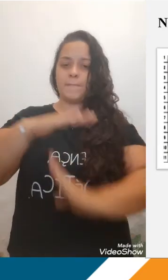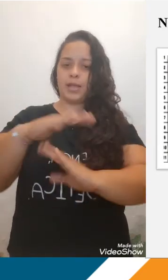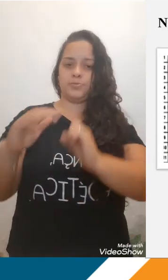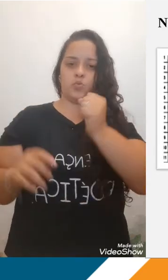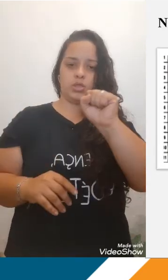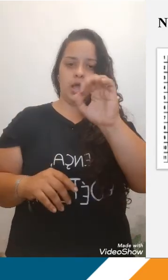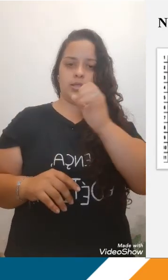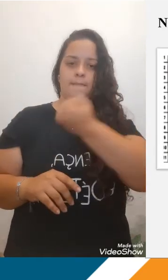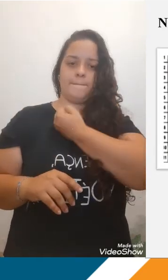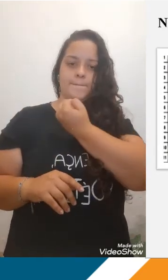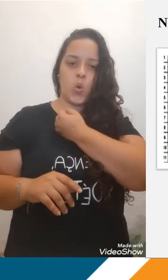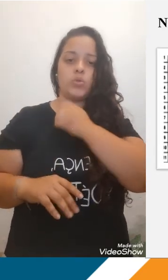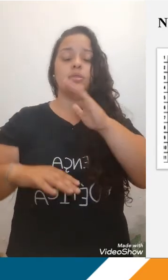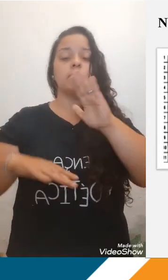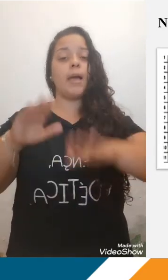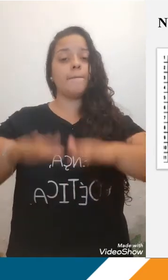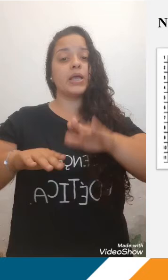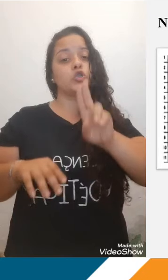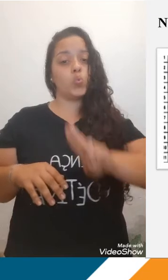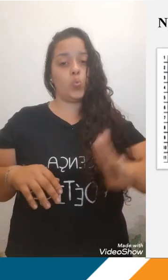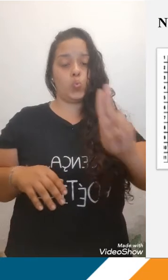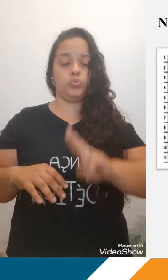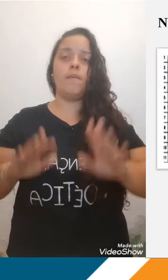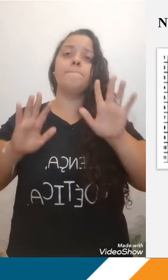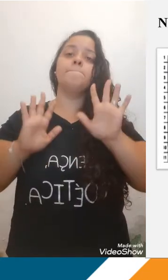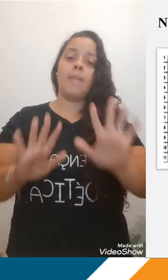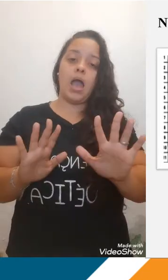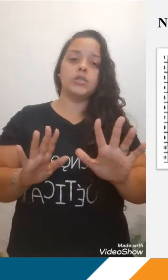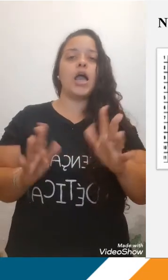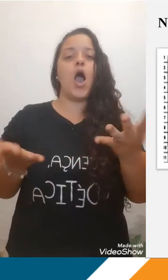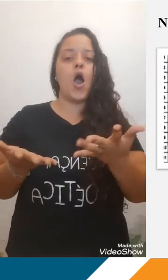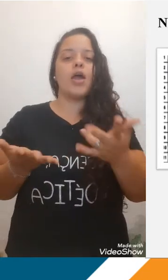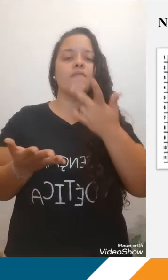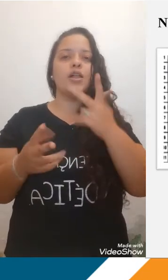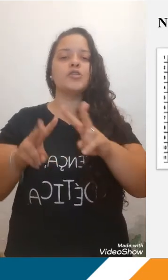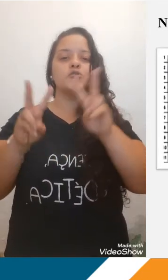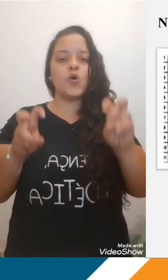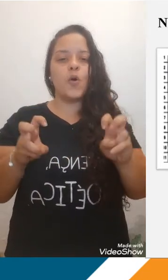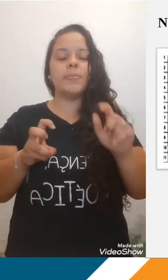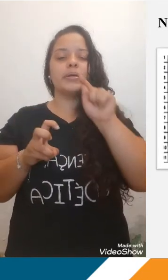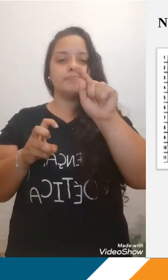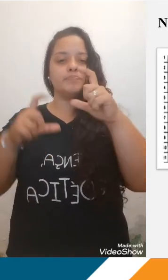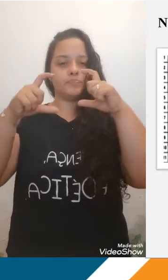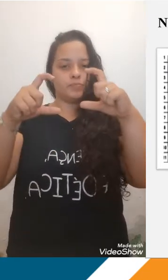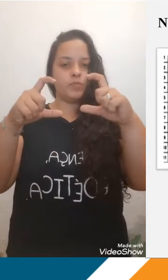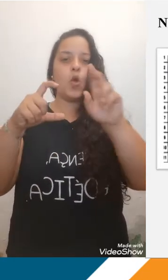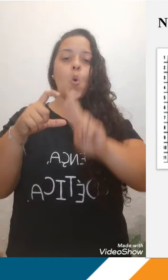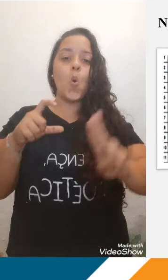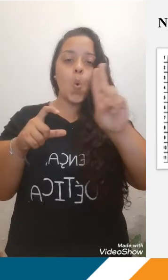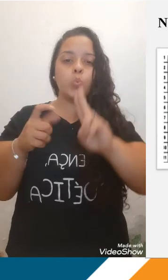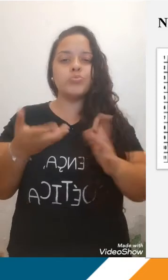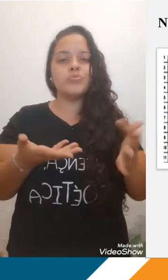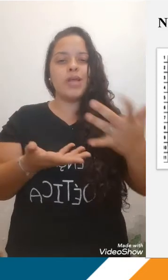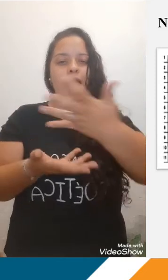80 pontos, dependendo do tipo de uso que ele fizesse. Mas, como se trata de uso de